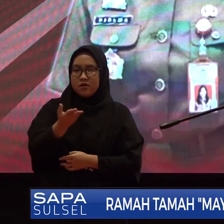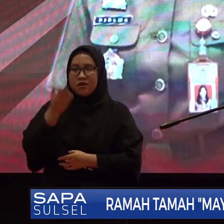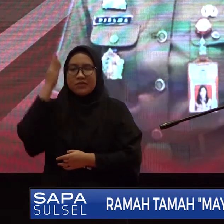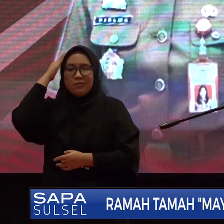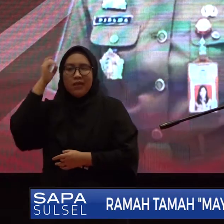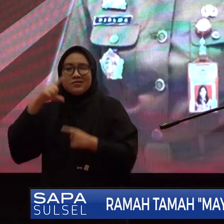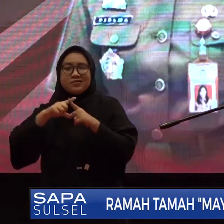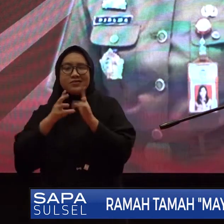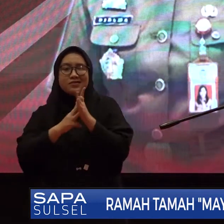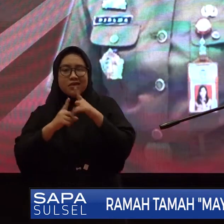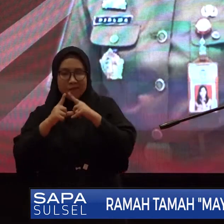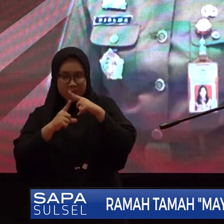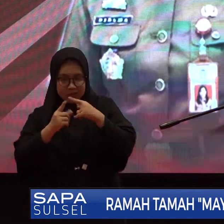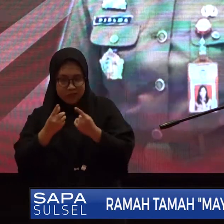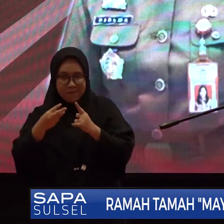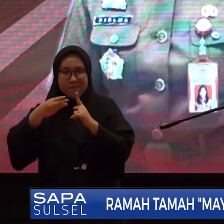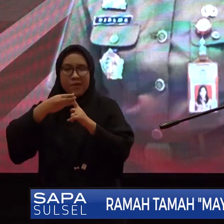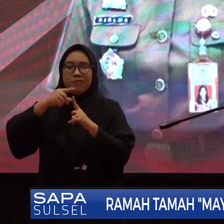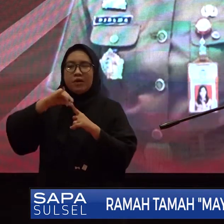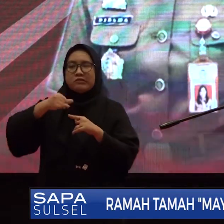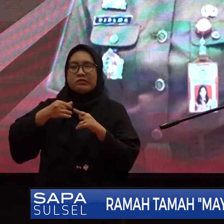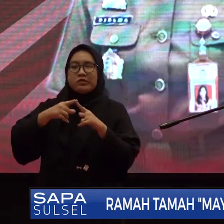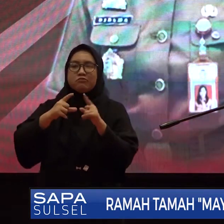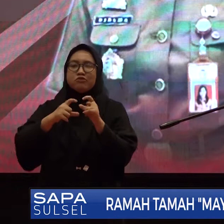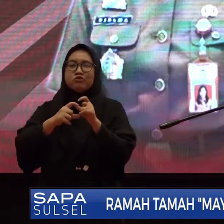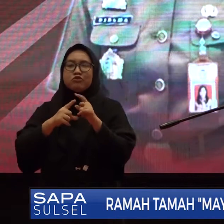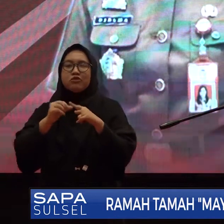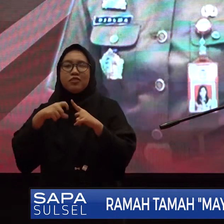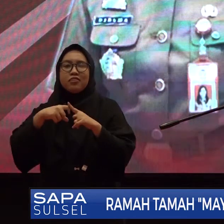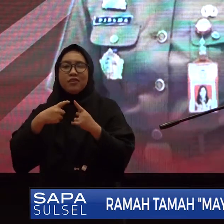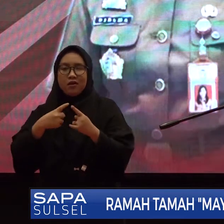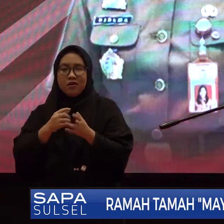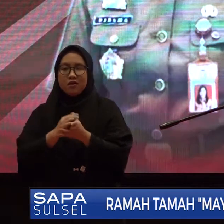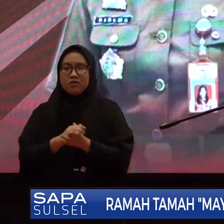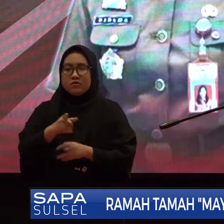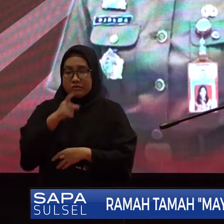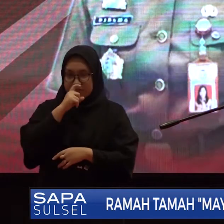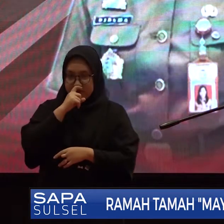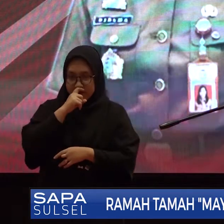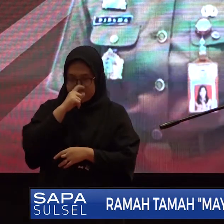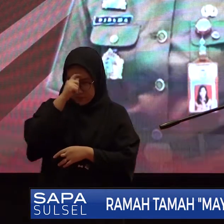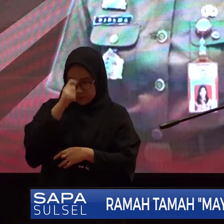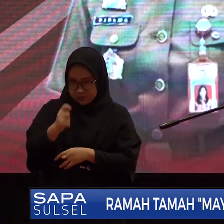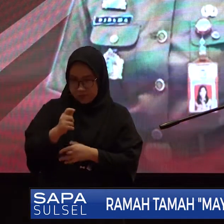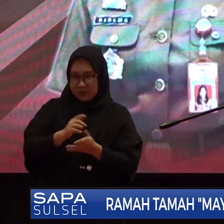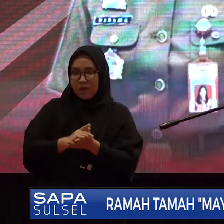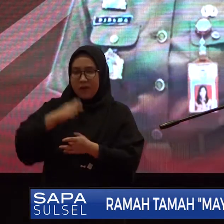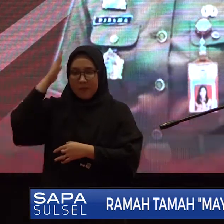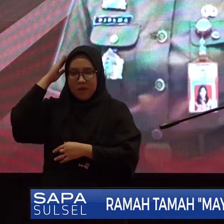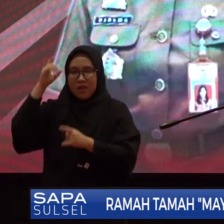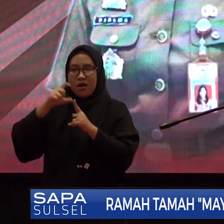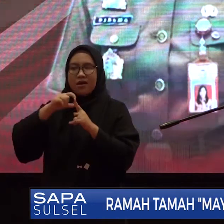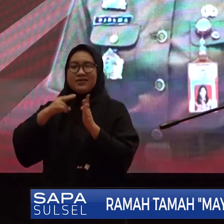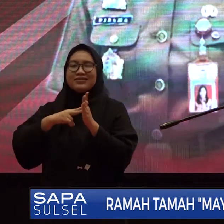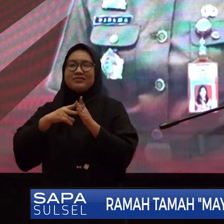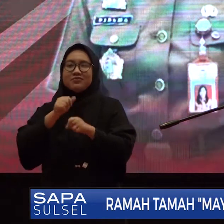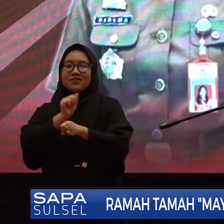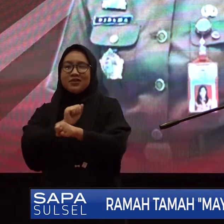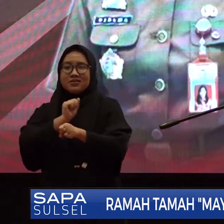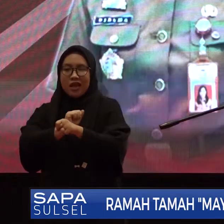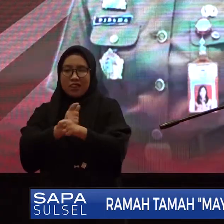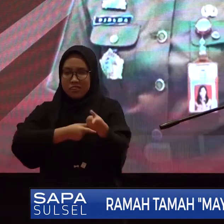cabang BP Jamsostek Bapak Isak yang kami hormati Kepala Dinas Tenaga Kerja dan